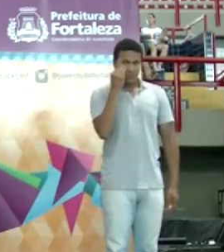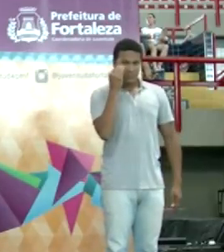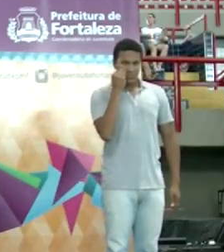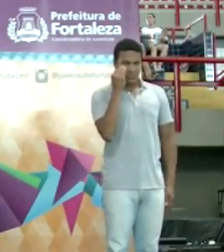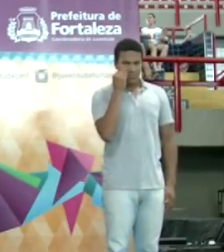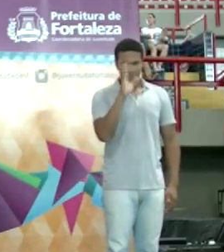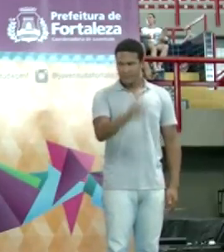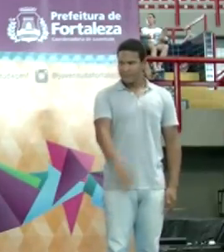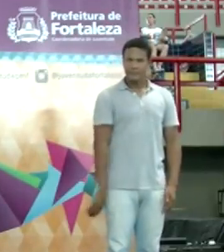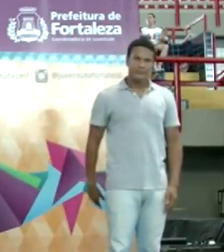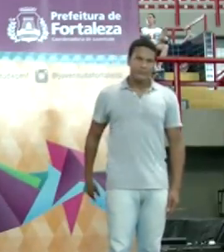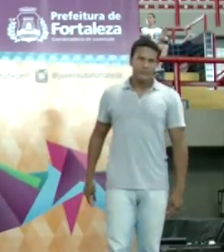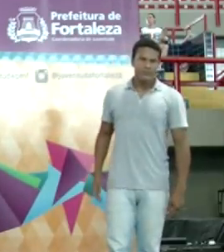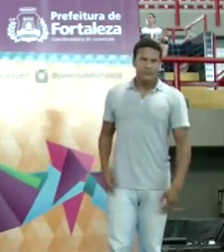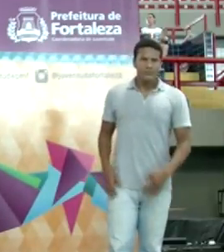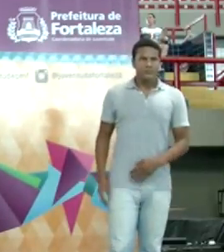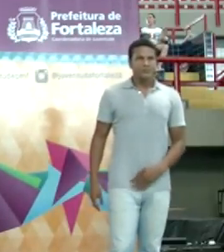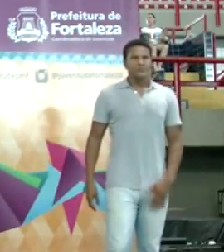exercitar.